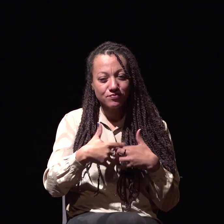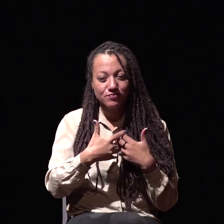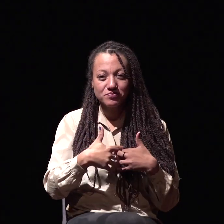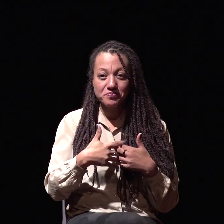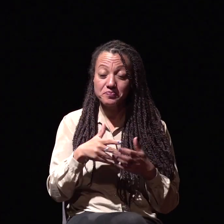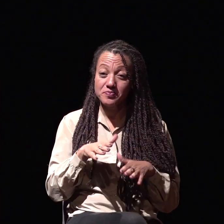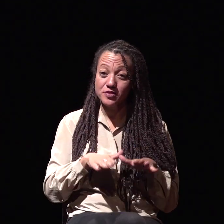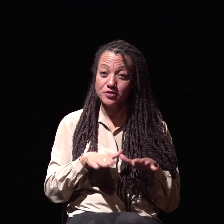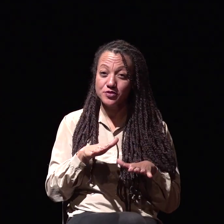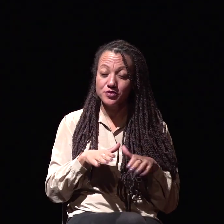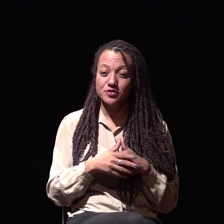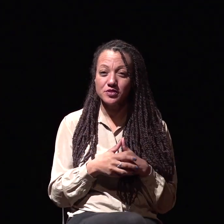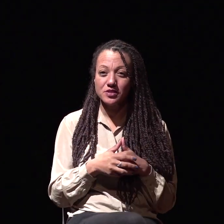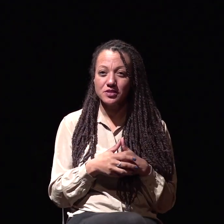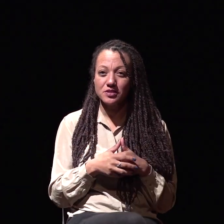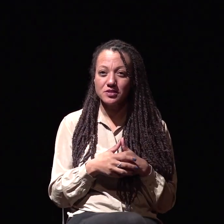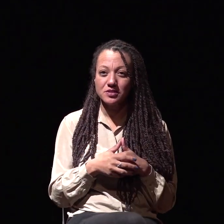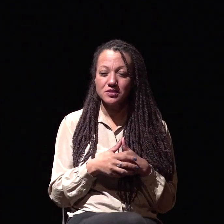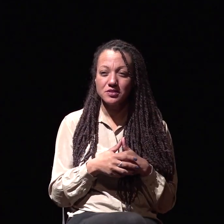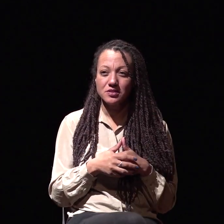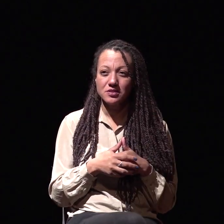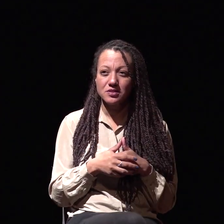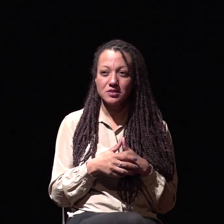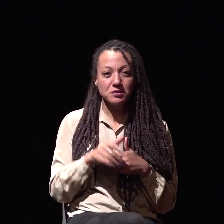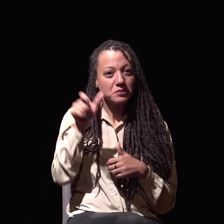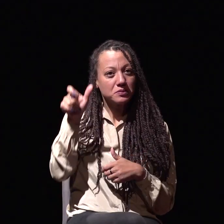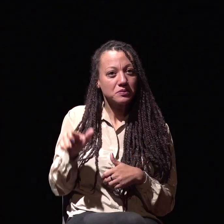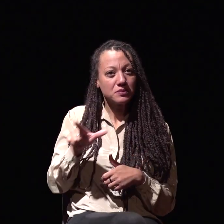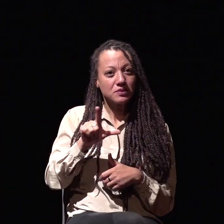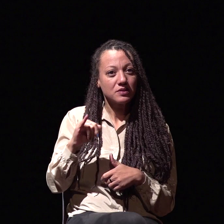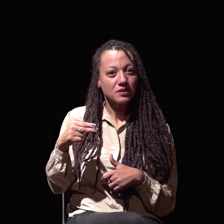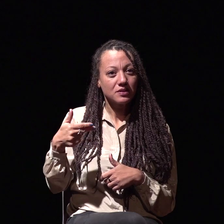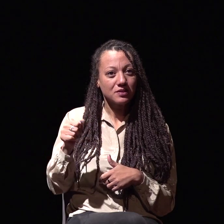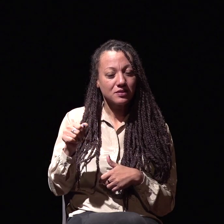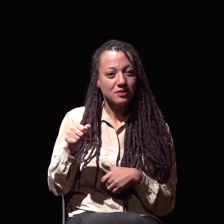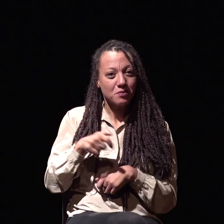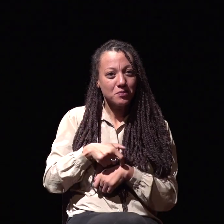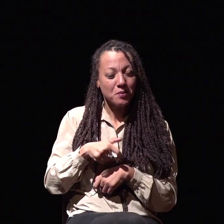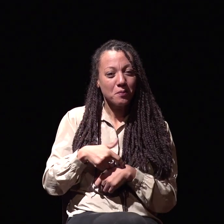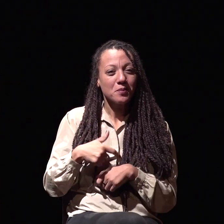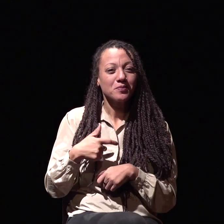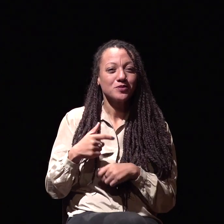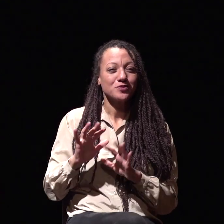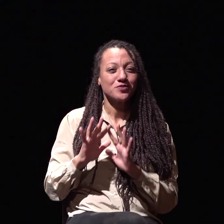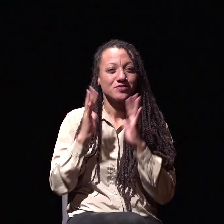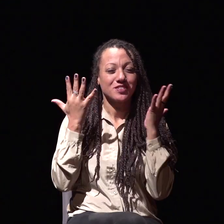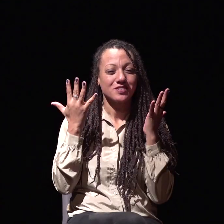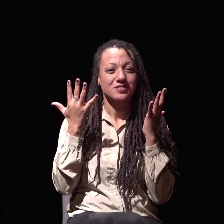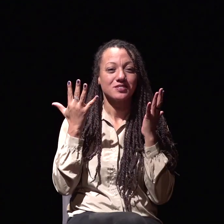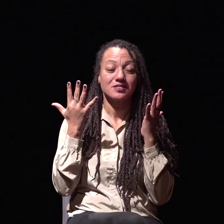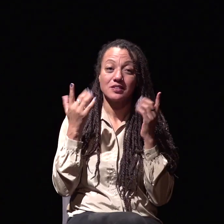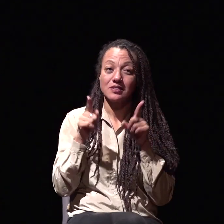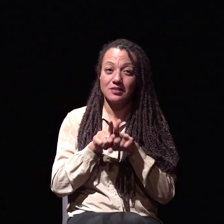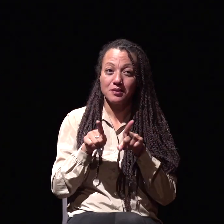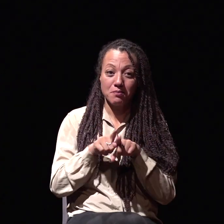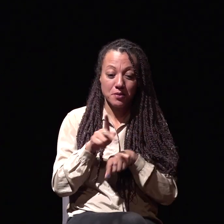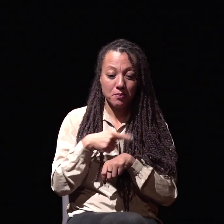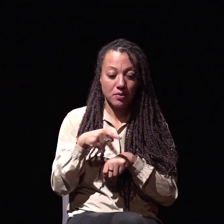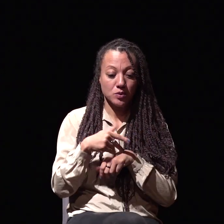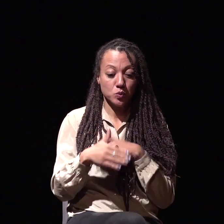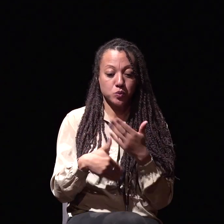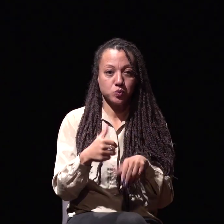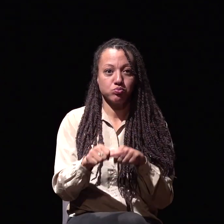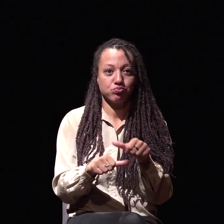talvez inusitadas, sobre a Lina, no momento de celebrações e de mudanças nesse